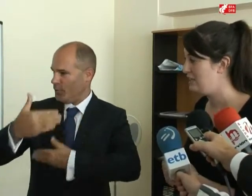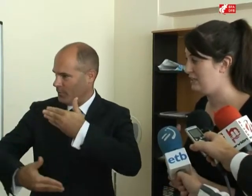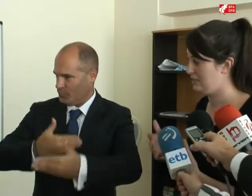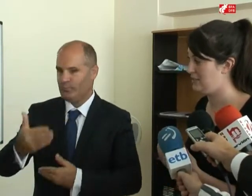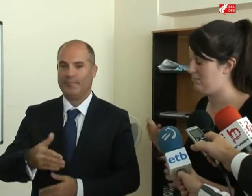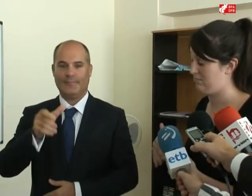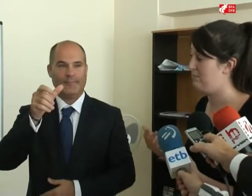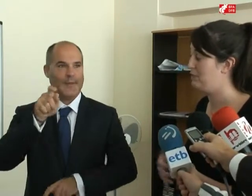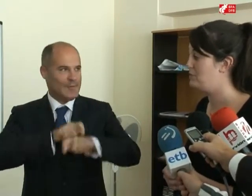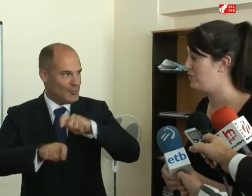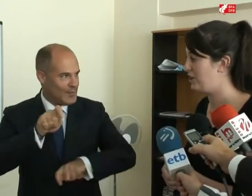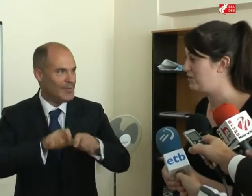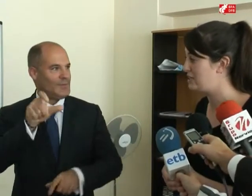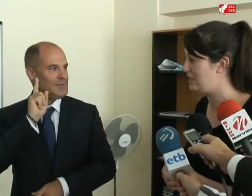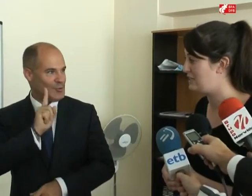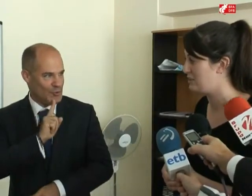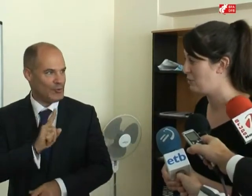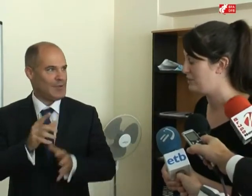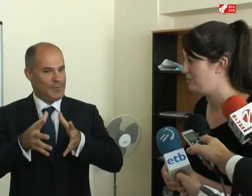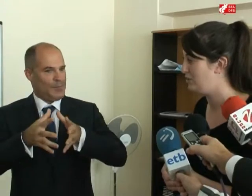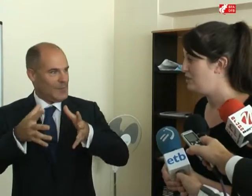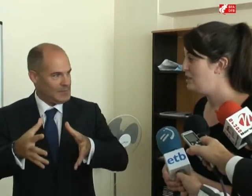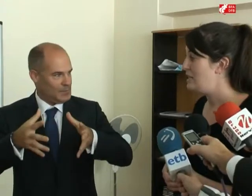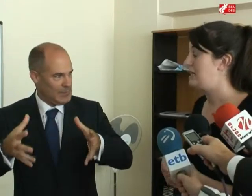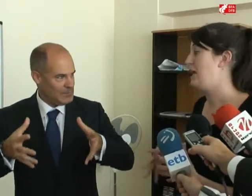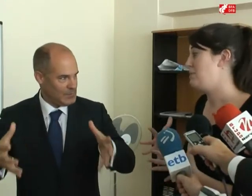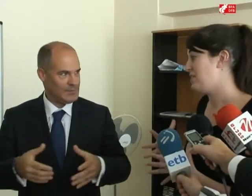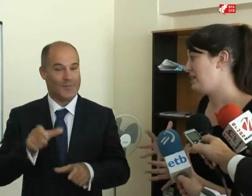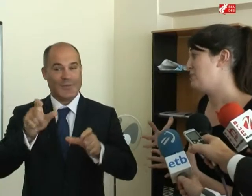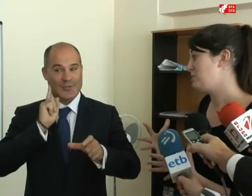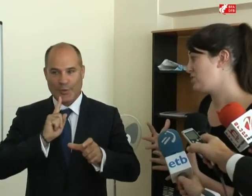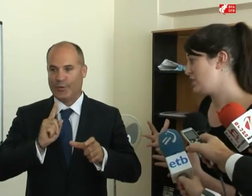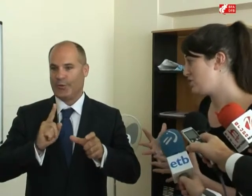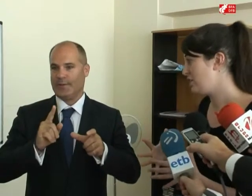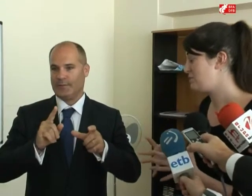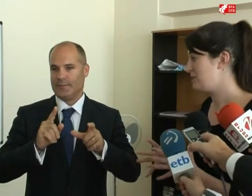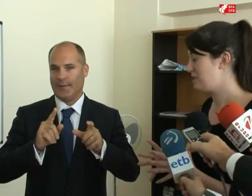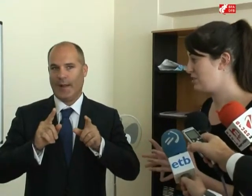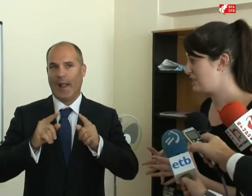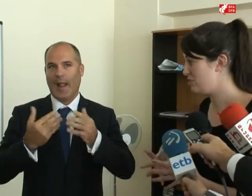y venimos funcionando hasta este momento. Cada vez hay más personas sordas, más personas